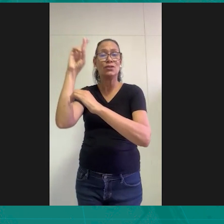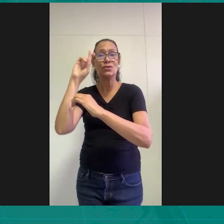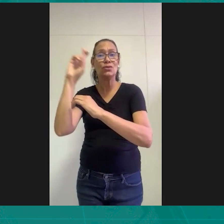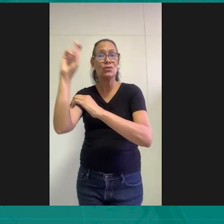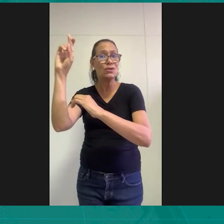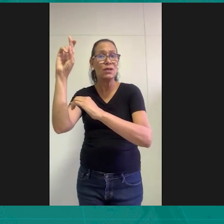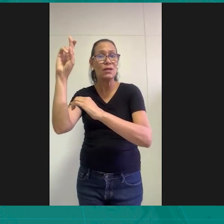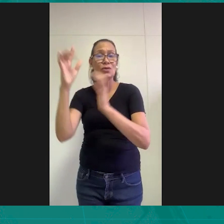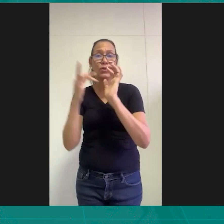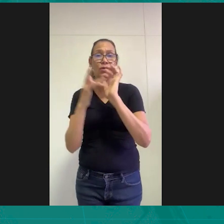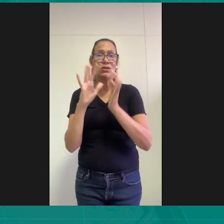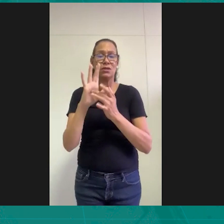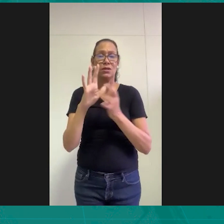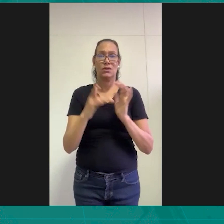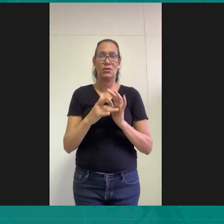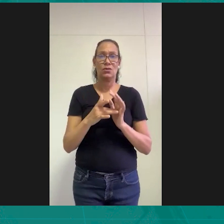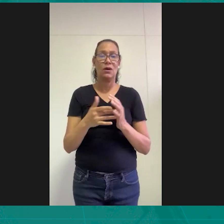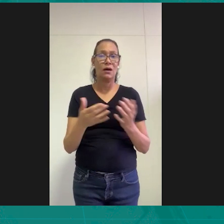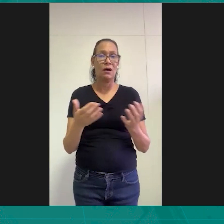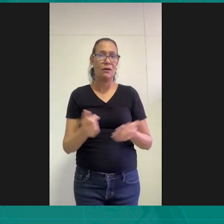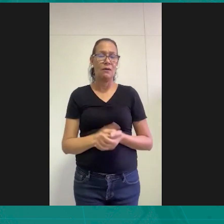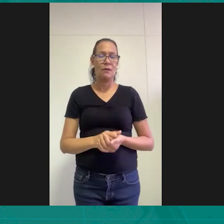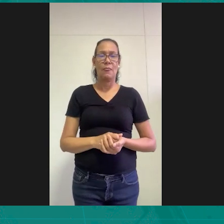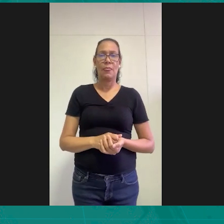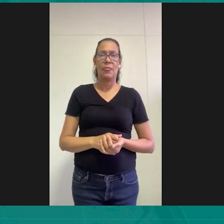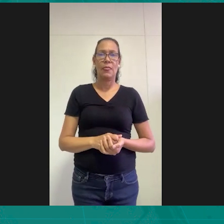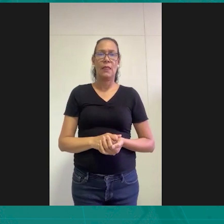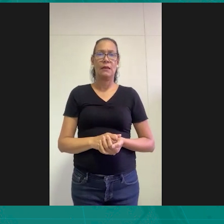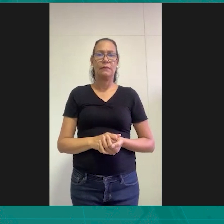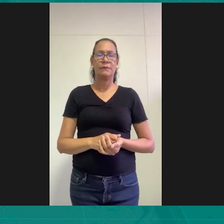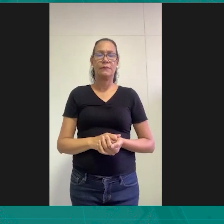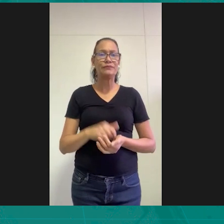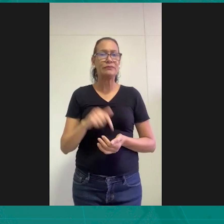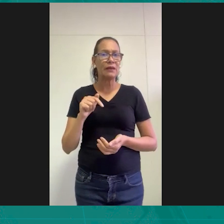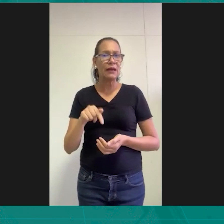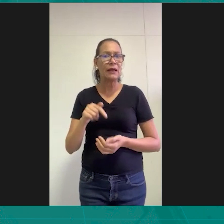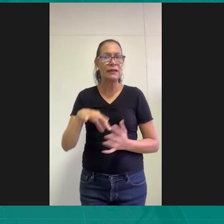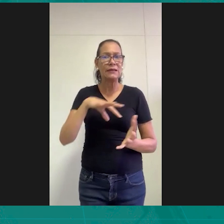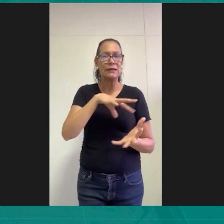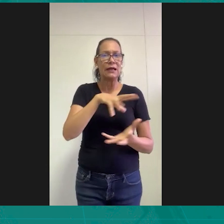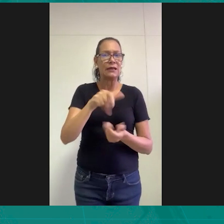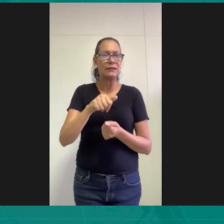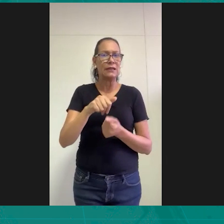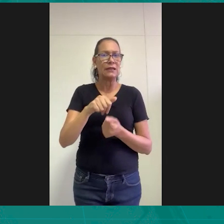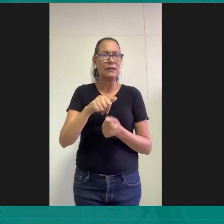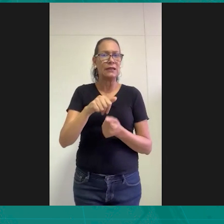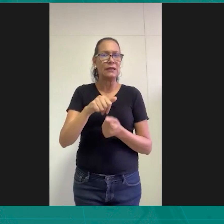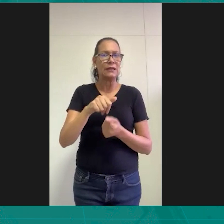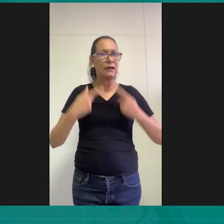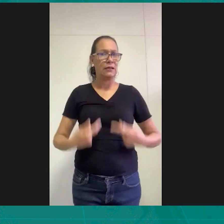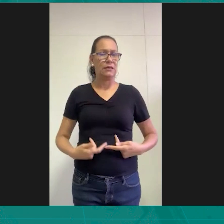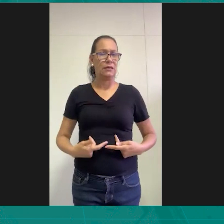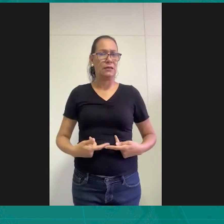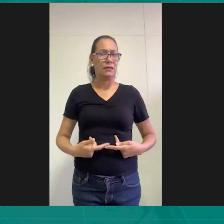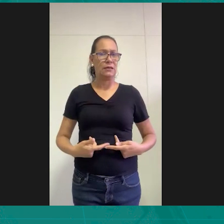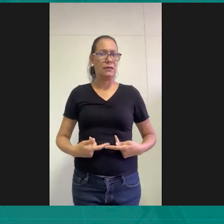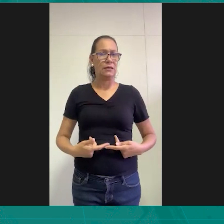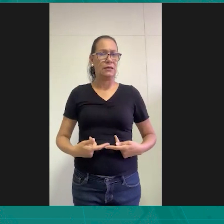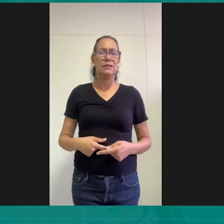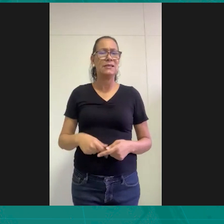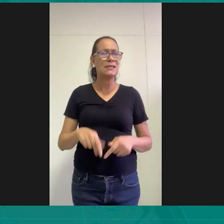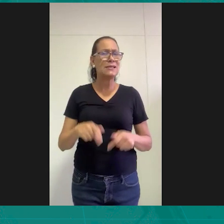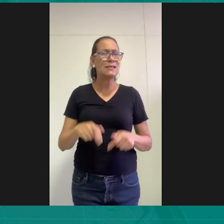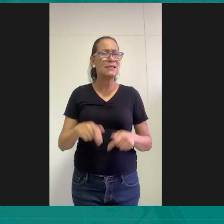Jesus, mesmo como homem aqui na terra, ele nunca se apartou de Deus. Ele sempre esteve com o